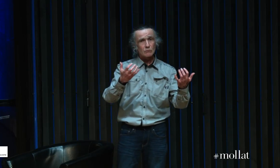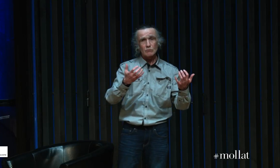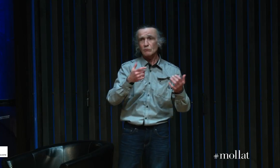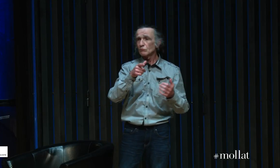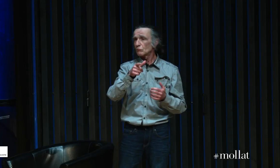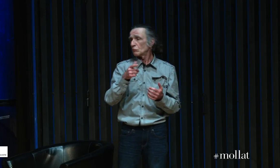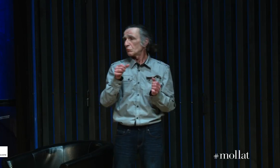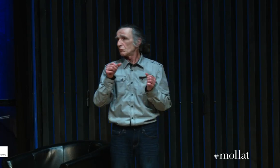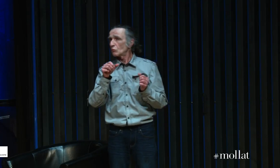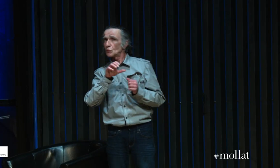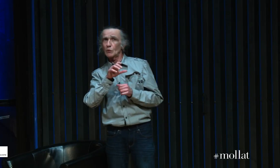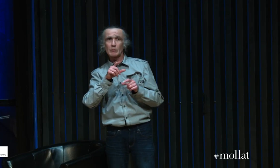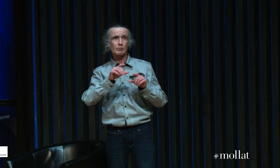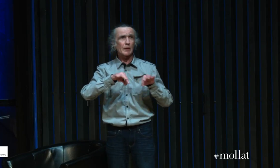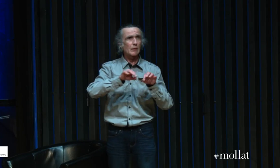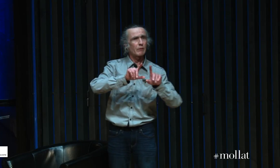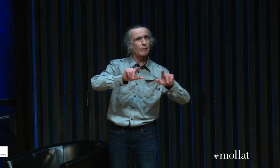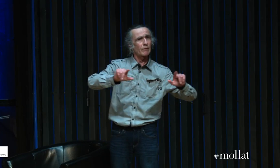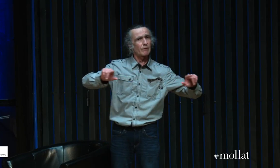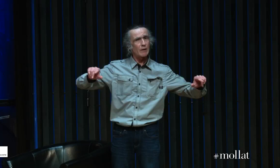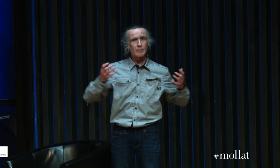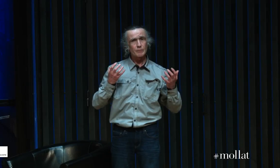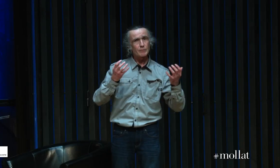la langue d'un sourd étranger.